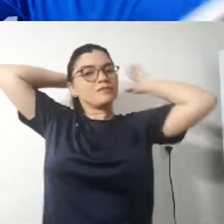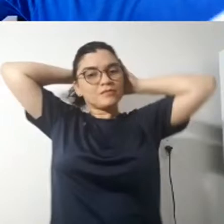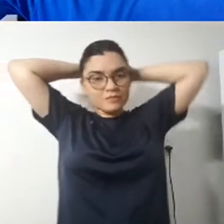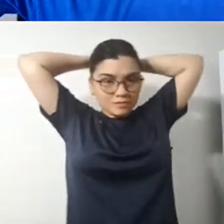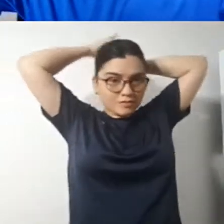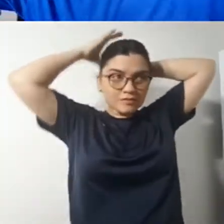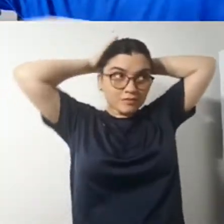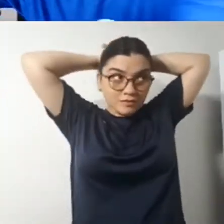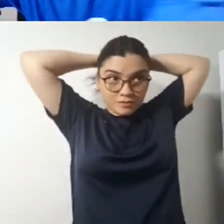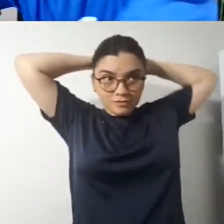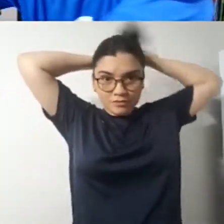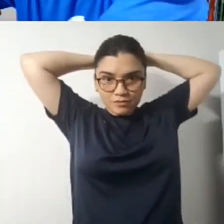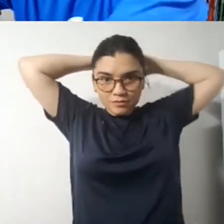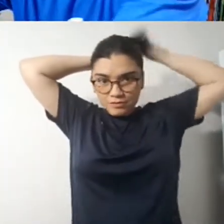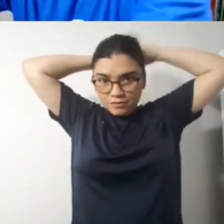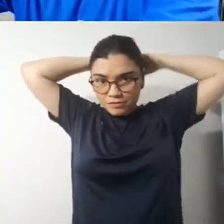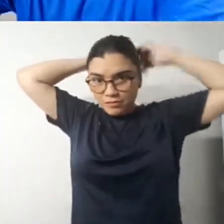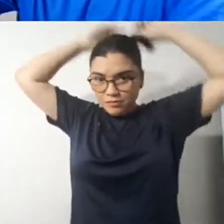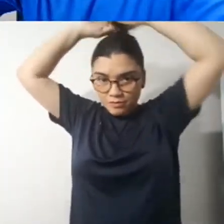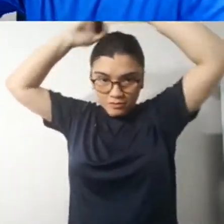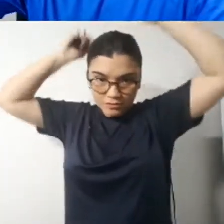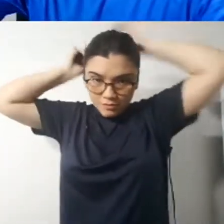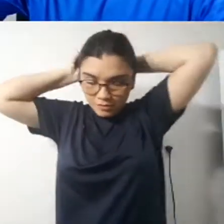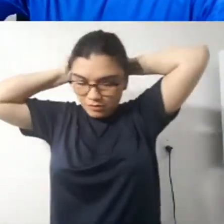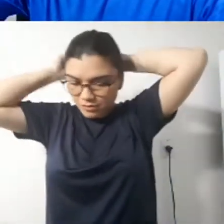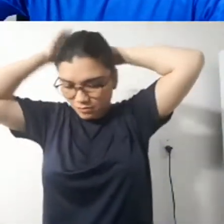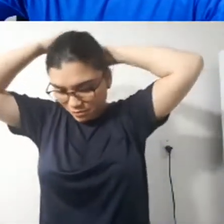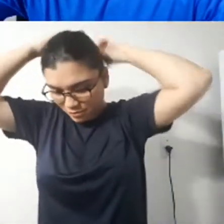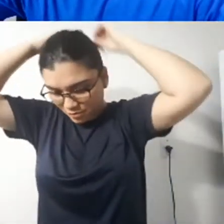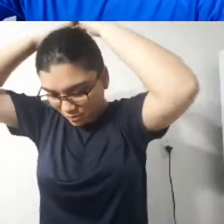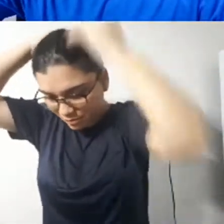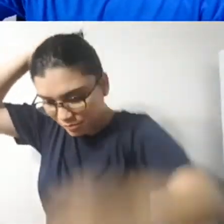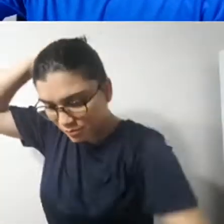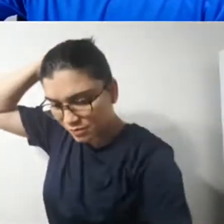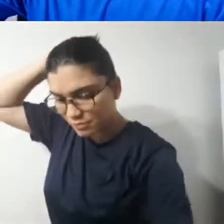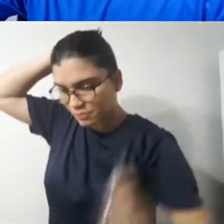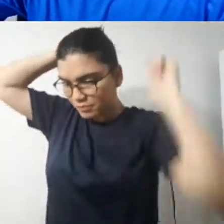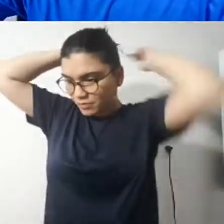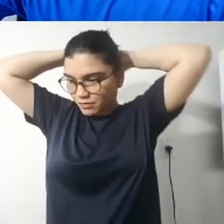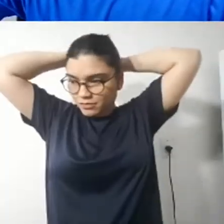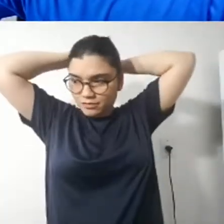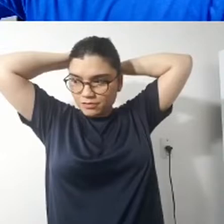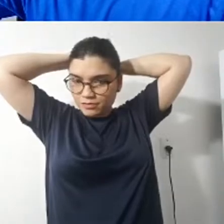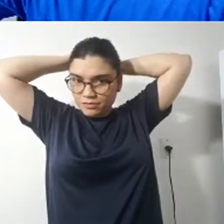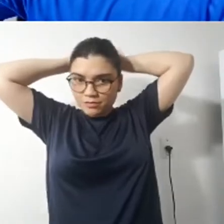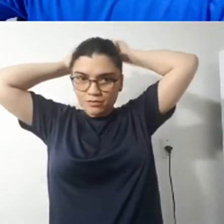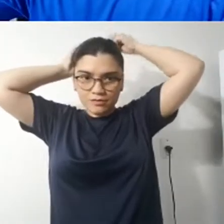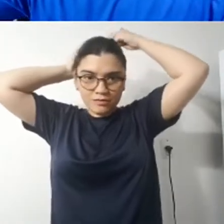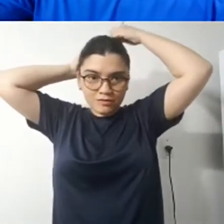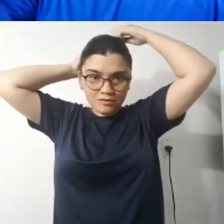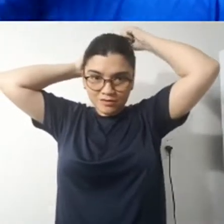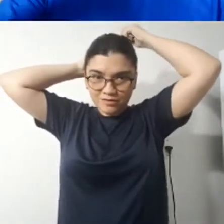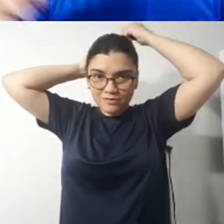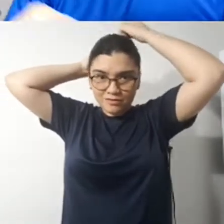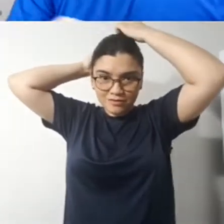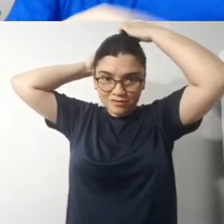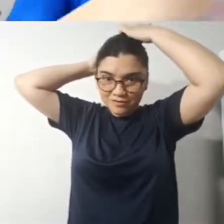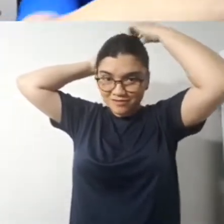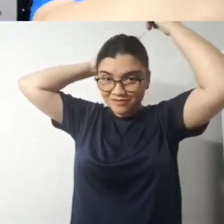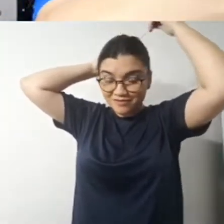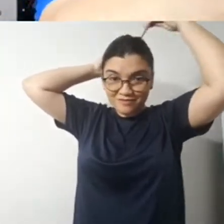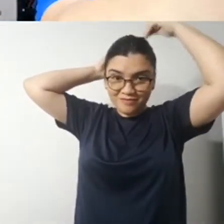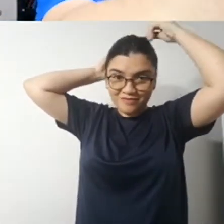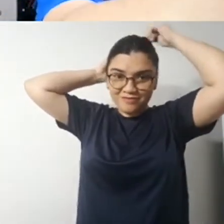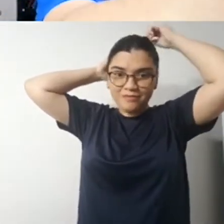Vamos lá. Espero que não atrapalhe esse fio aqui passando na cara de vocês. Pronto.